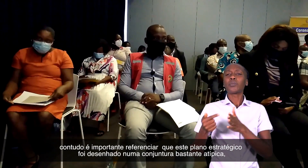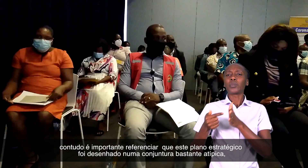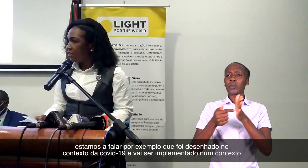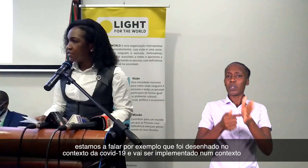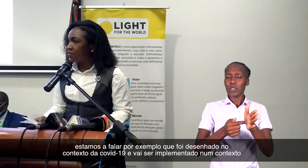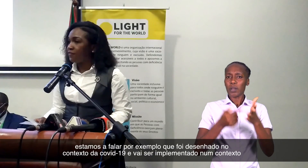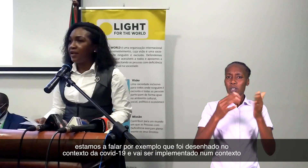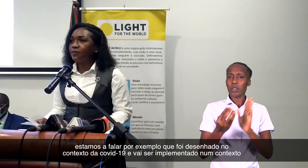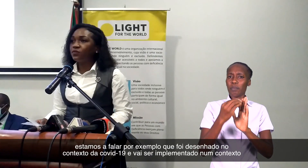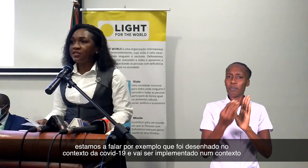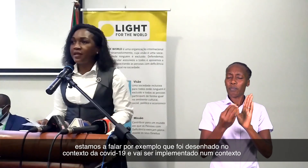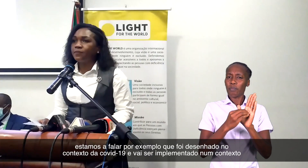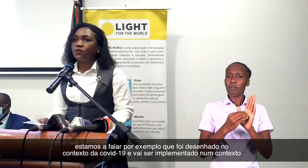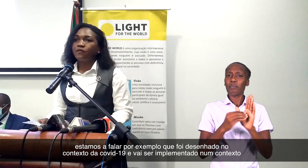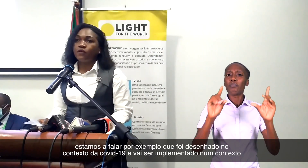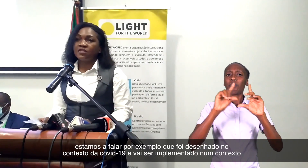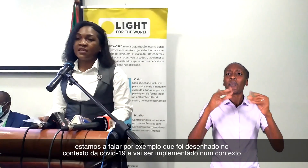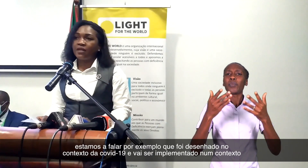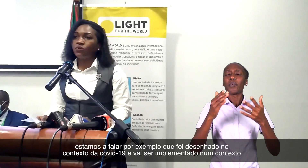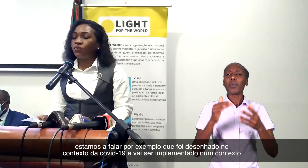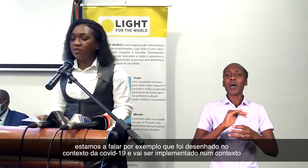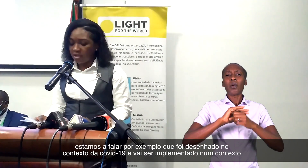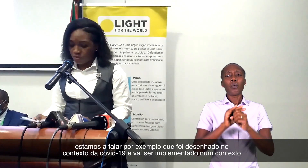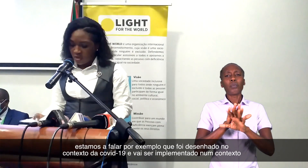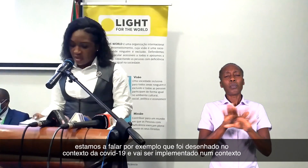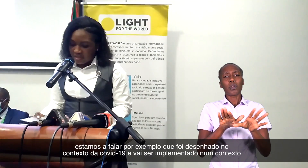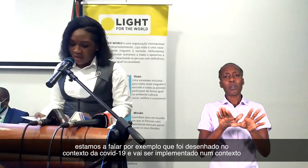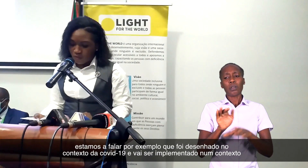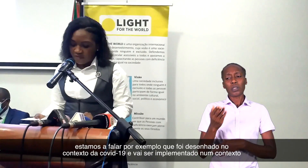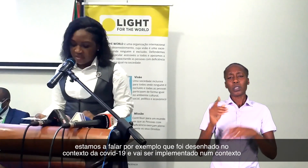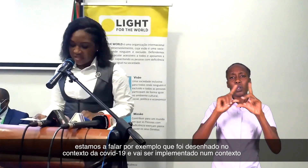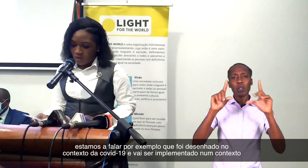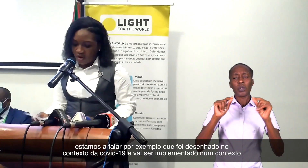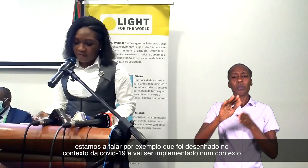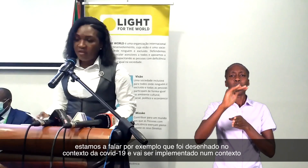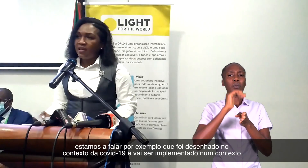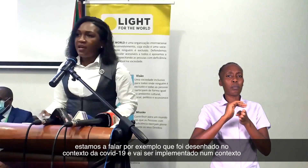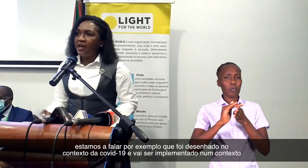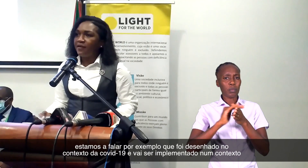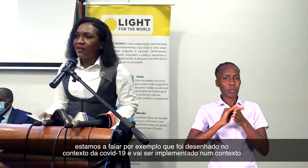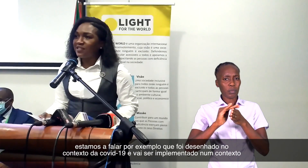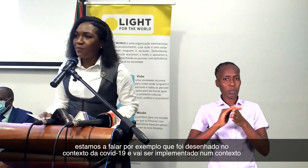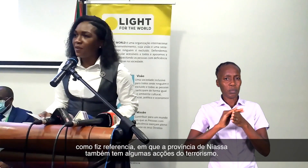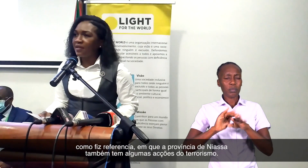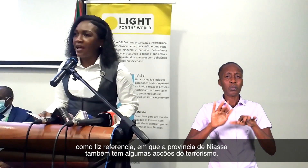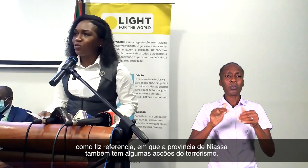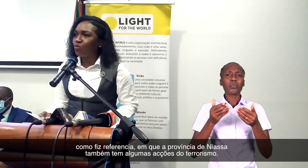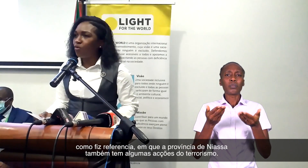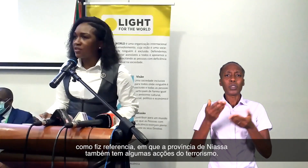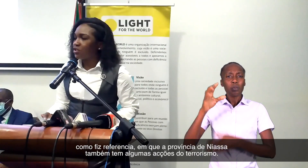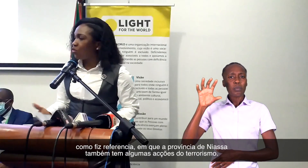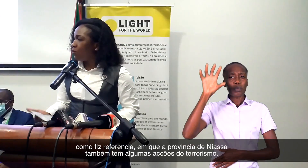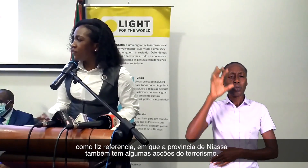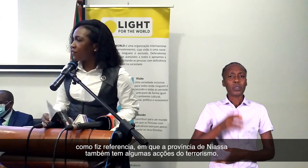desafiadora. Estamos a falar, por exemplo, que foi desenhado num contexto da Covid-19, vai ser implementado